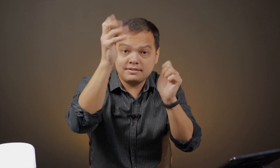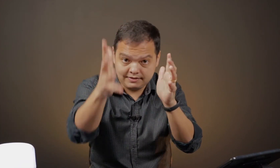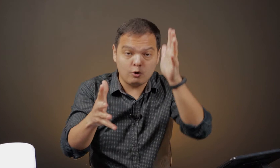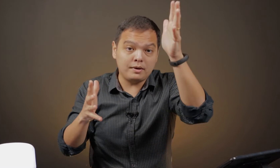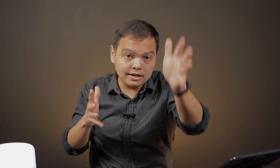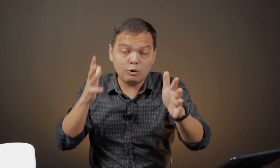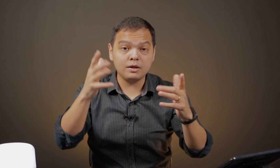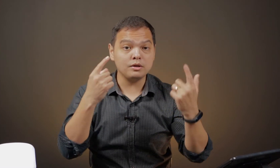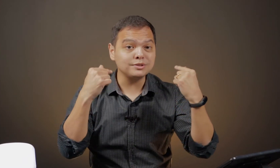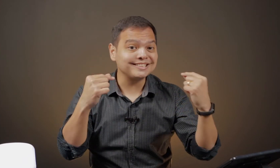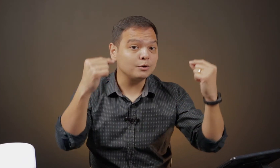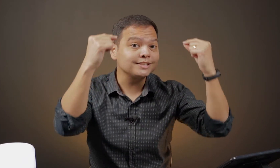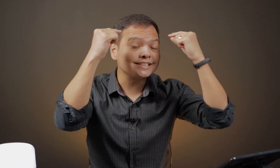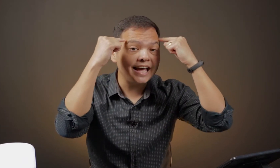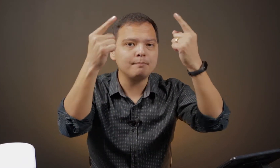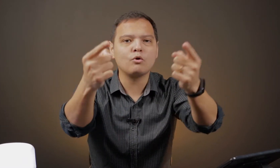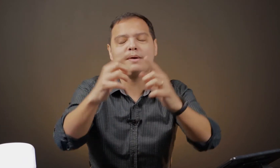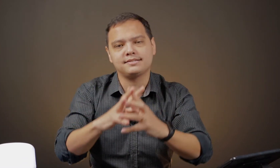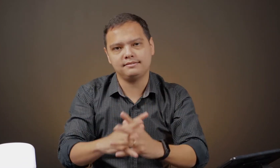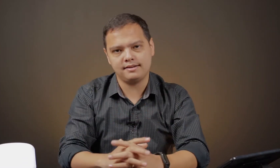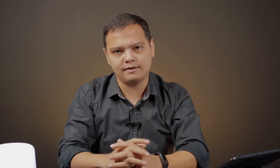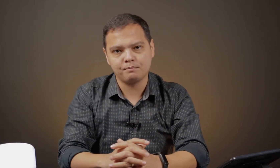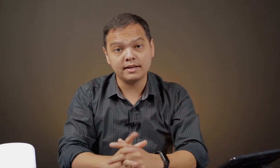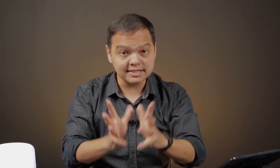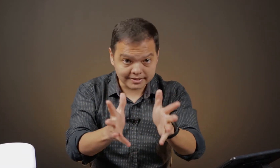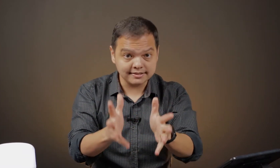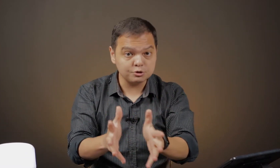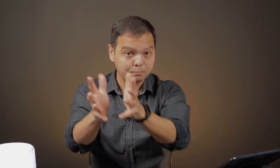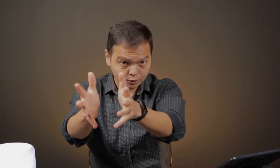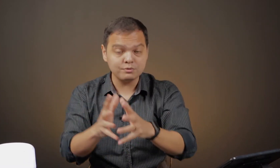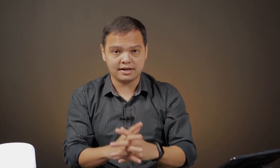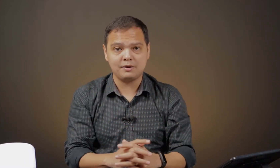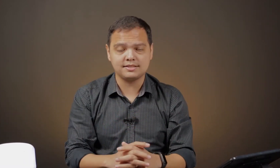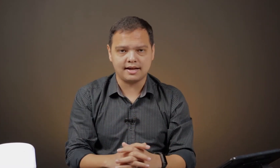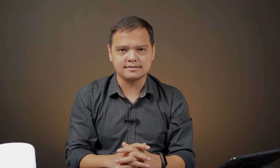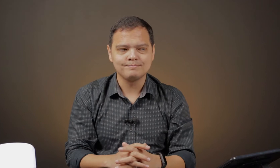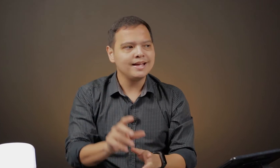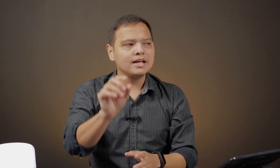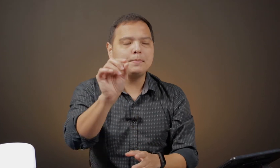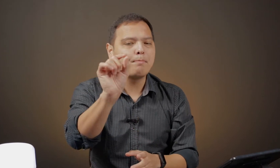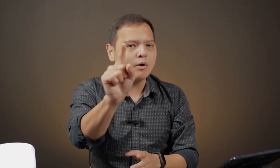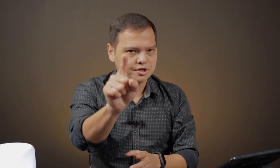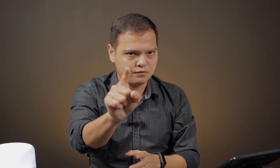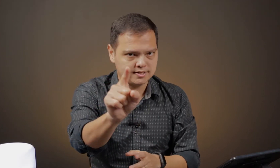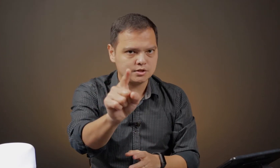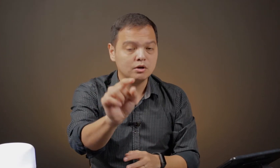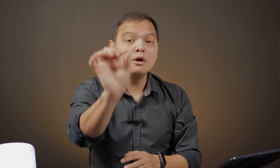você vai copiando, copiando e o seu cérebro começa a entender. Isso é um exercício de pronúncia na língua de sinais. E pouca gente faz isso.